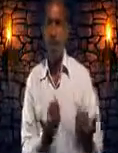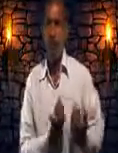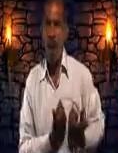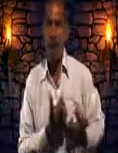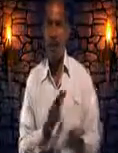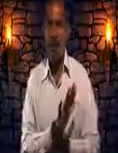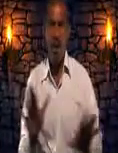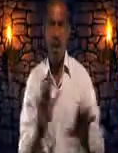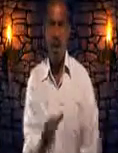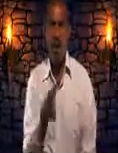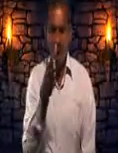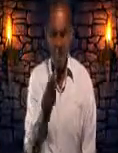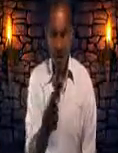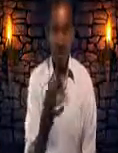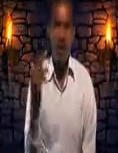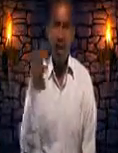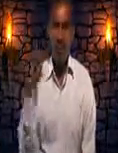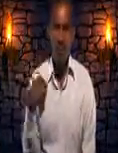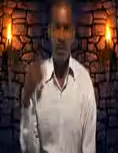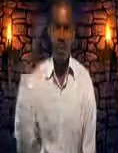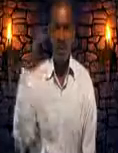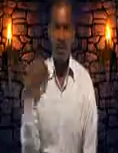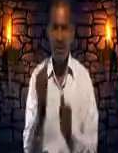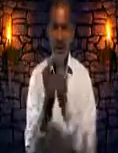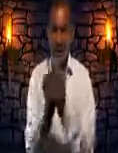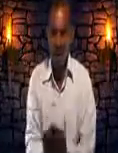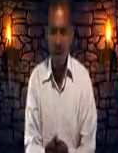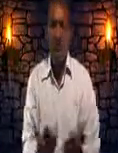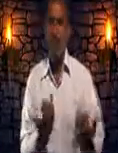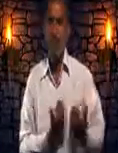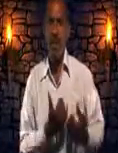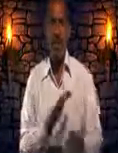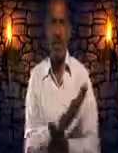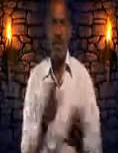அல்ல, இவனை பெற்றவர்கள் செய்த பாவமும் அல்ல,